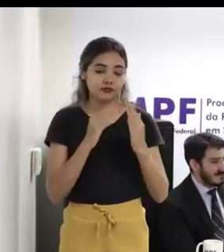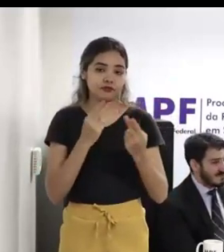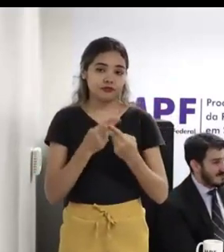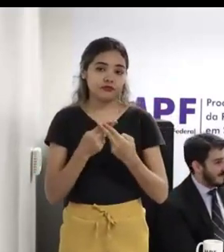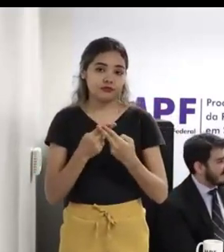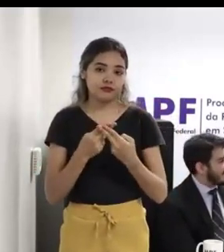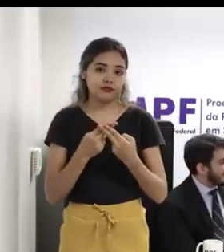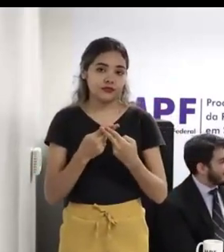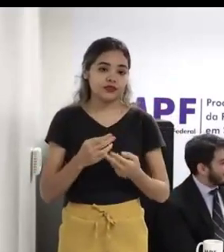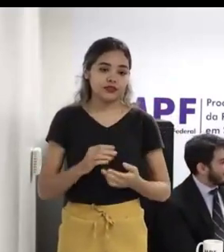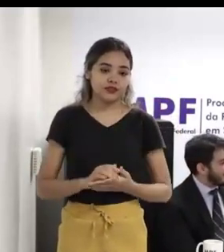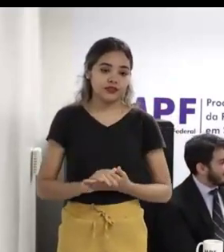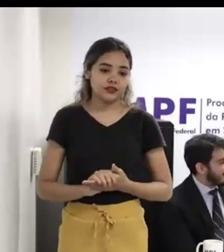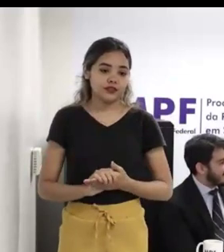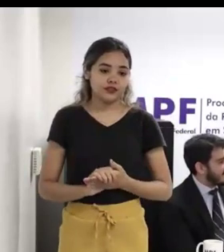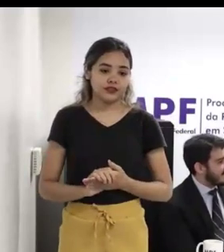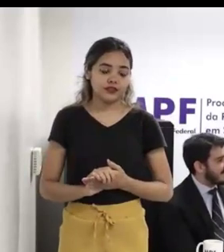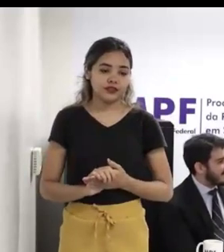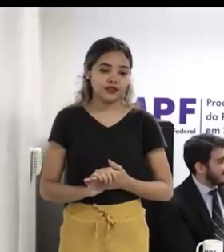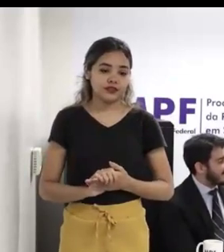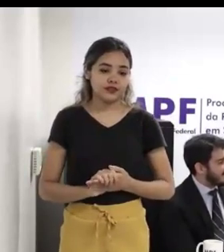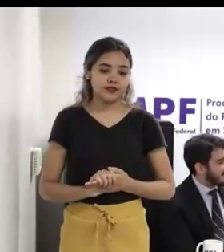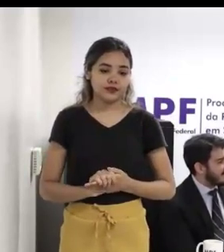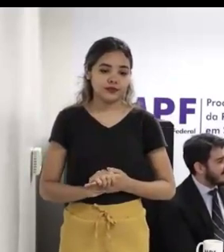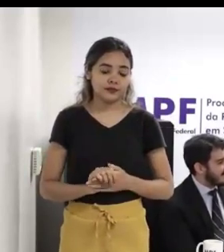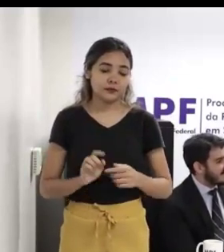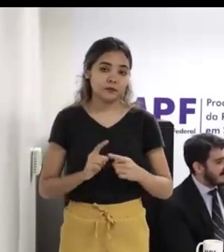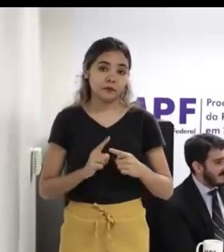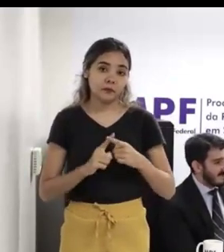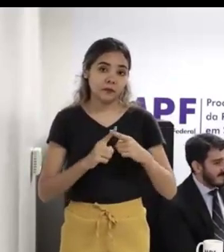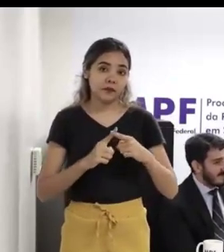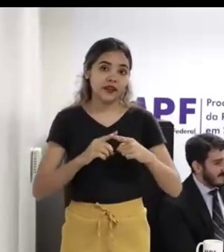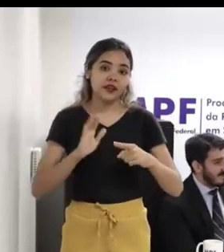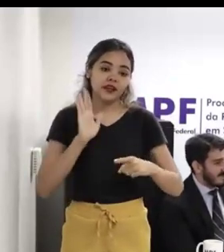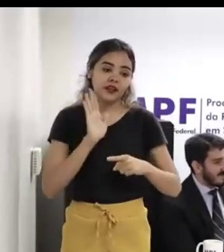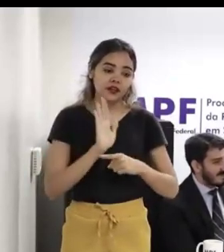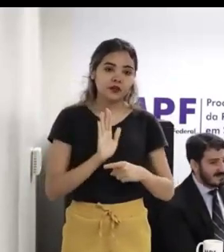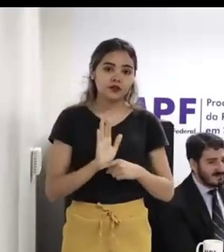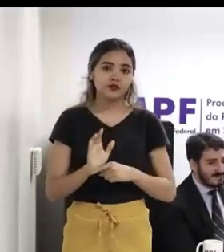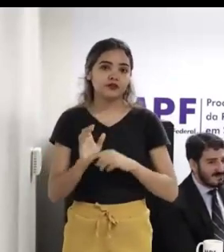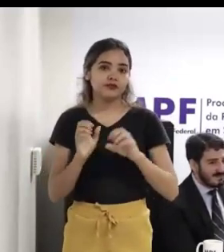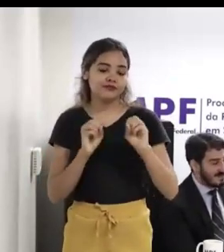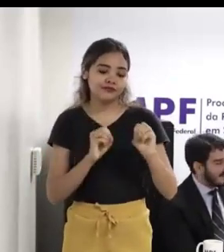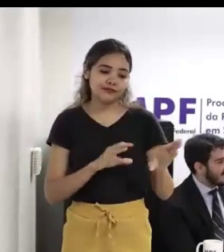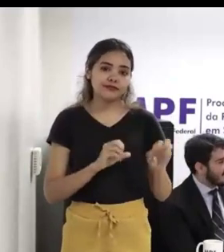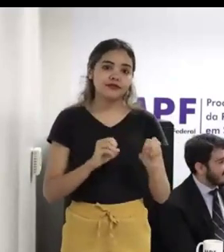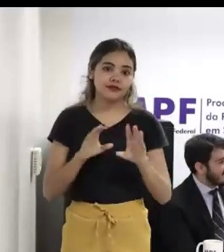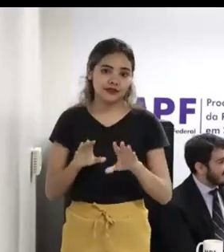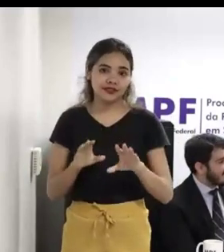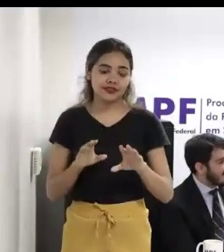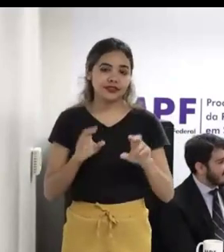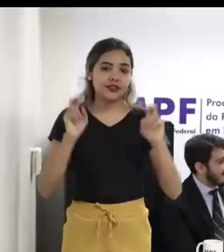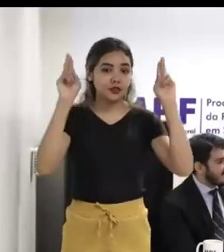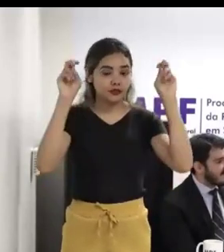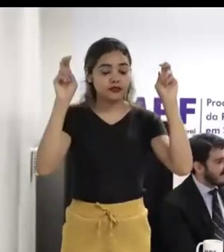nosso município que contribui e com certeza tem muito peso também em toda essa movimentação que